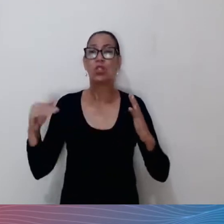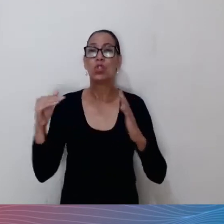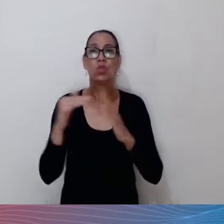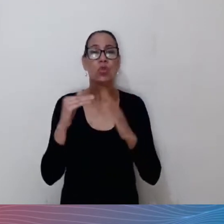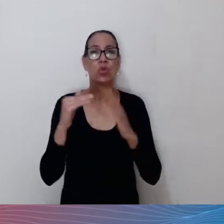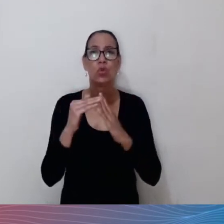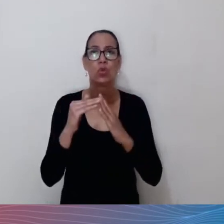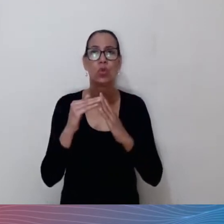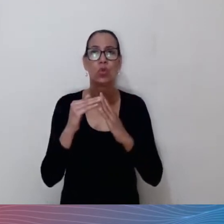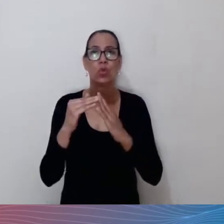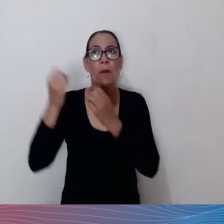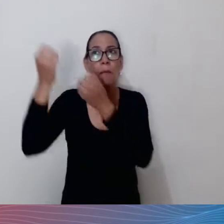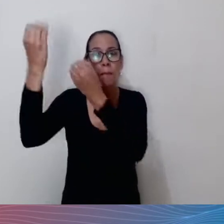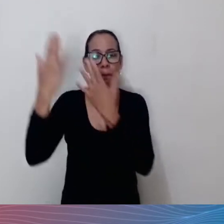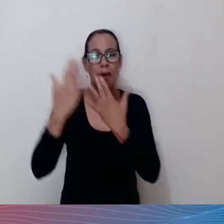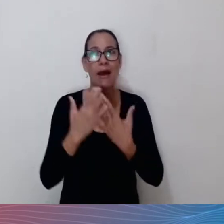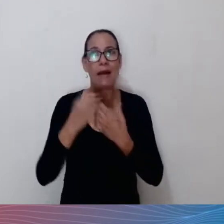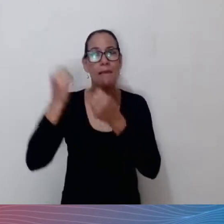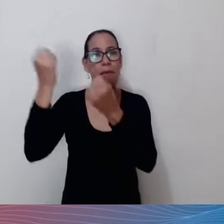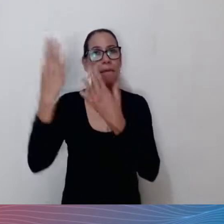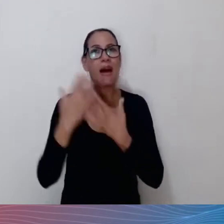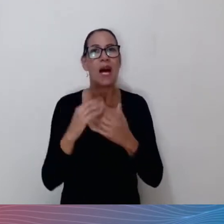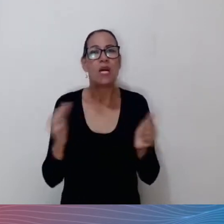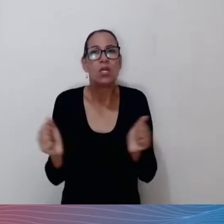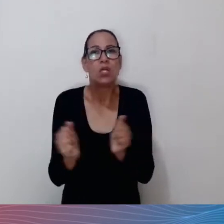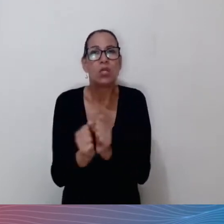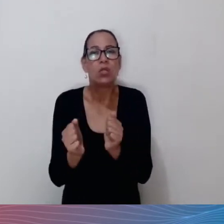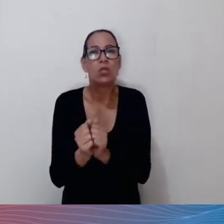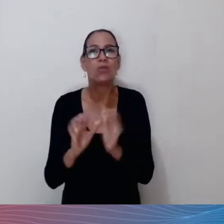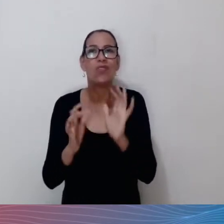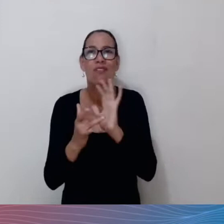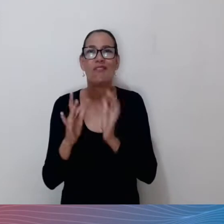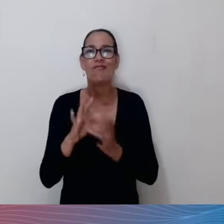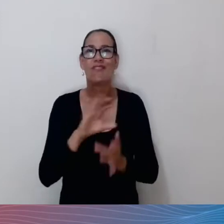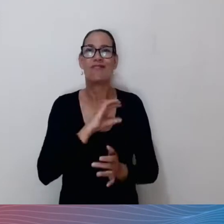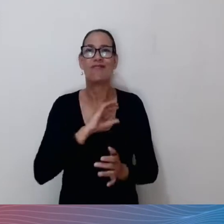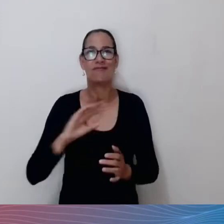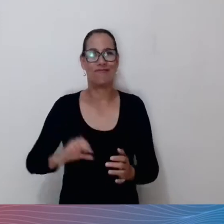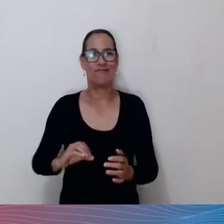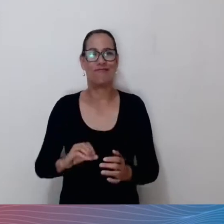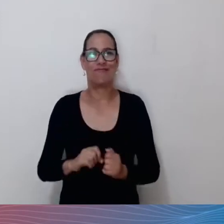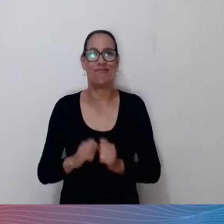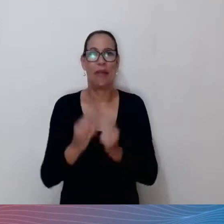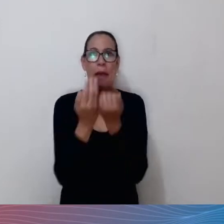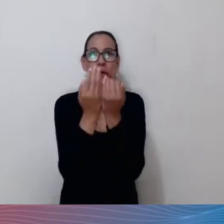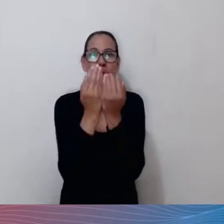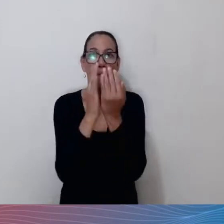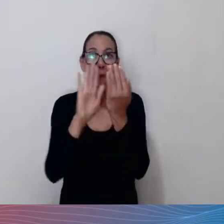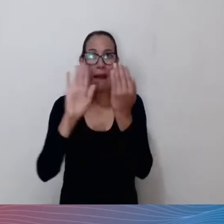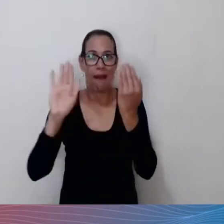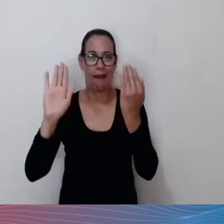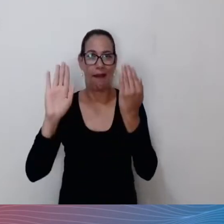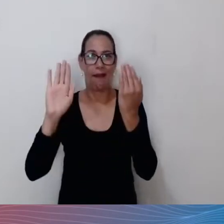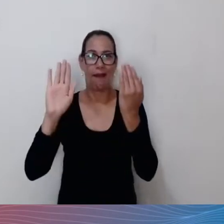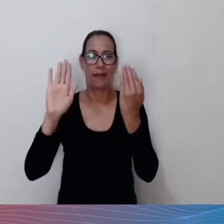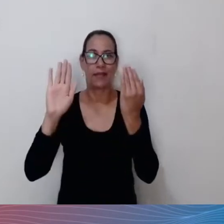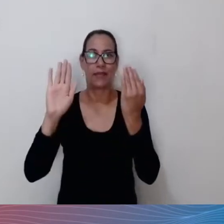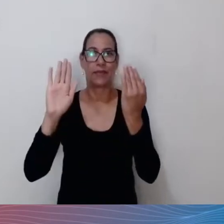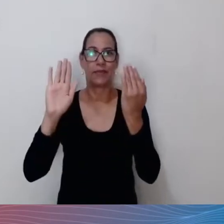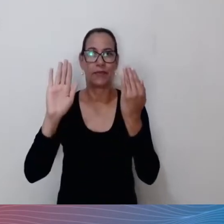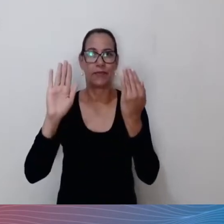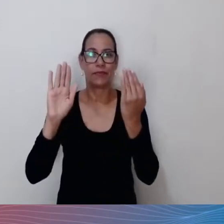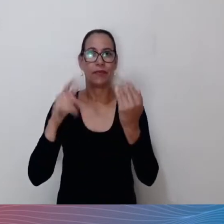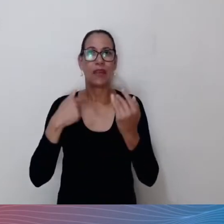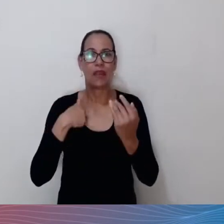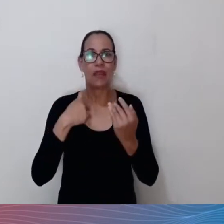por meio de Jesus Cristo, que abriu essa porta, né? E eu fiz uma varredura né,